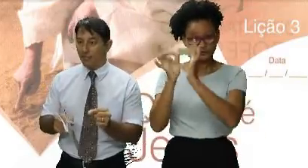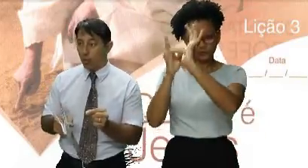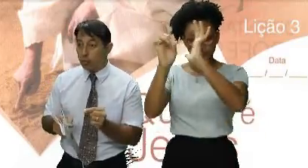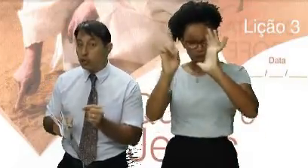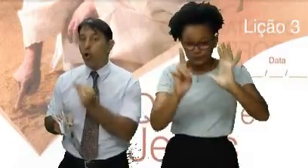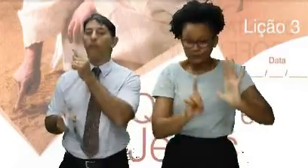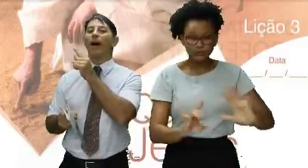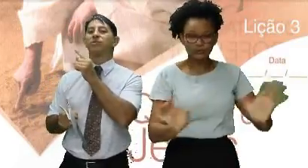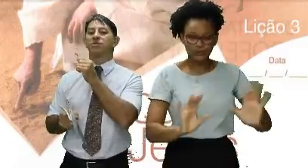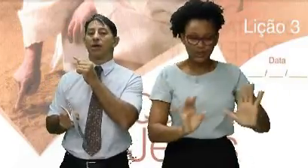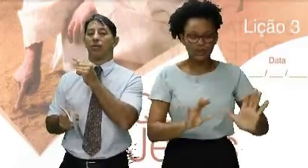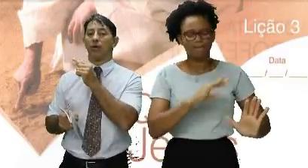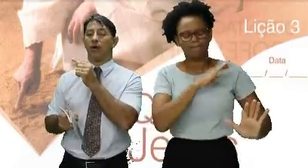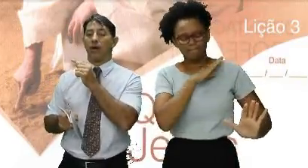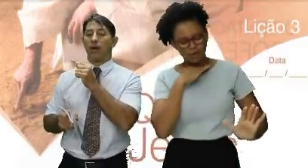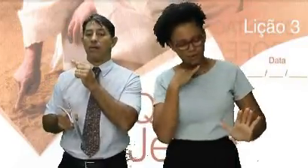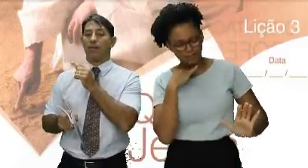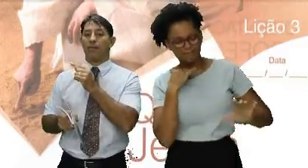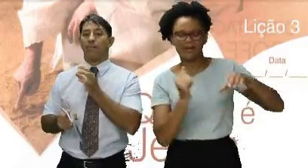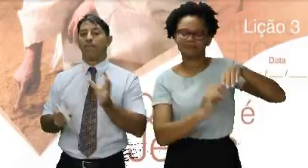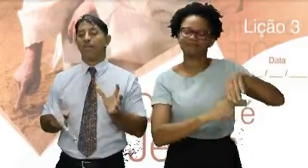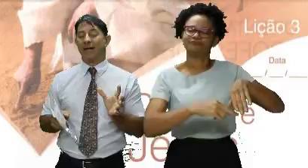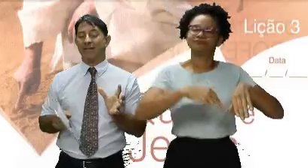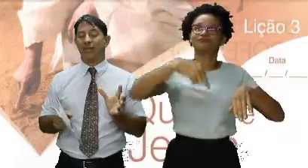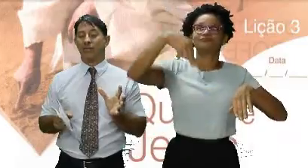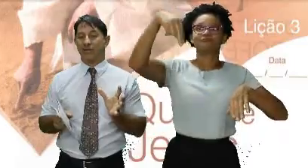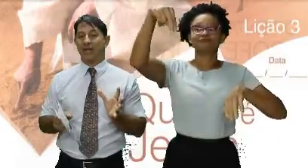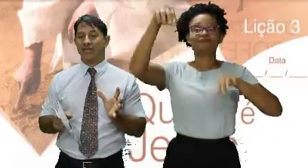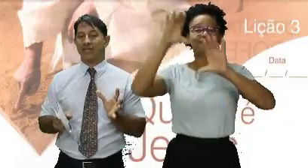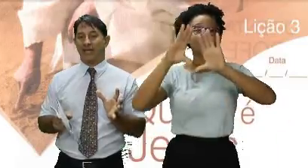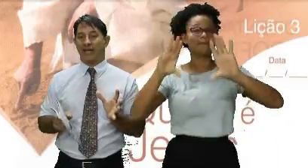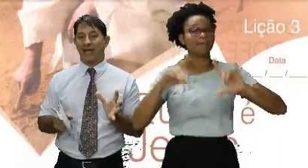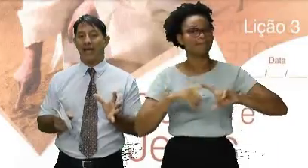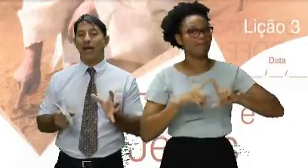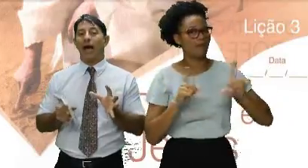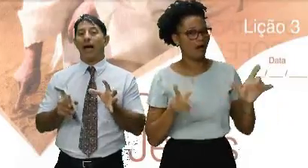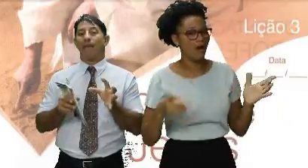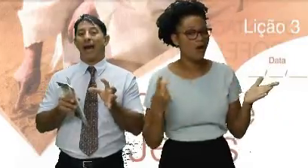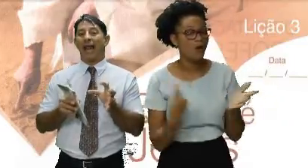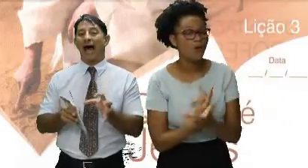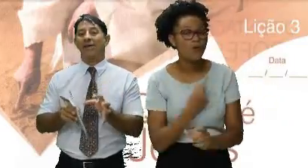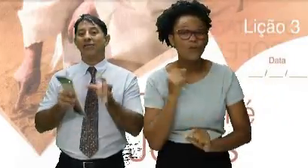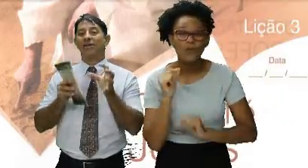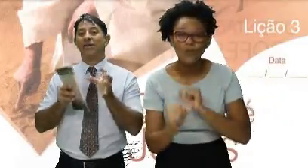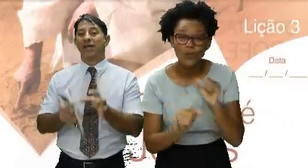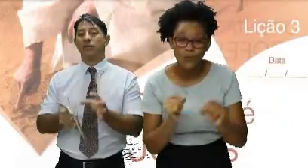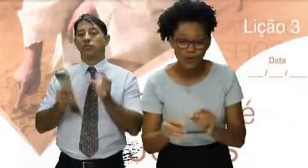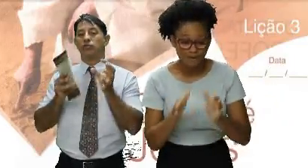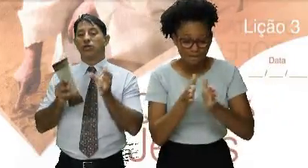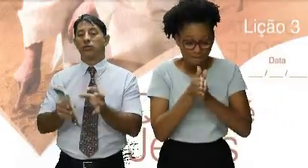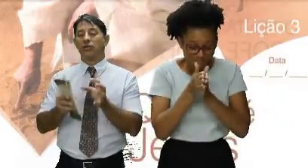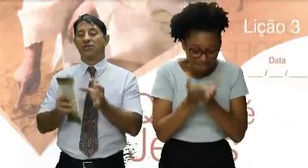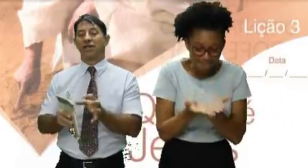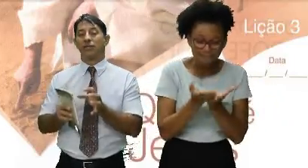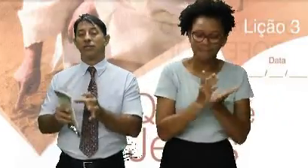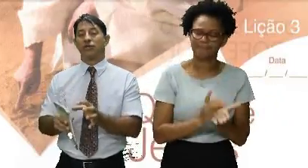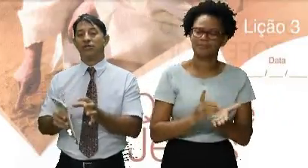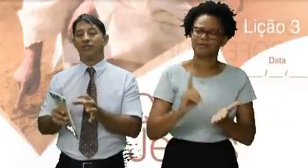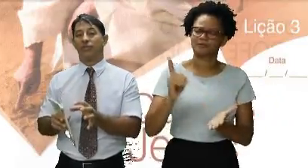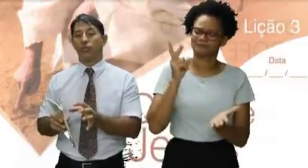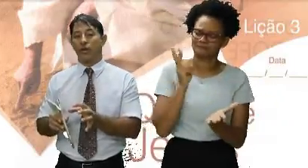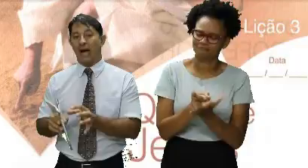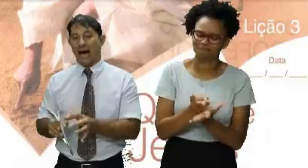mas voltou para o céu. Mas acontece que a palavra de Deus continua